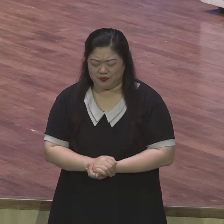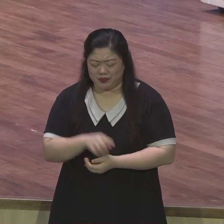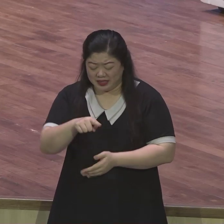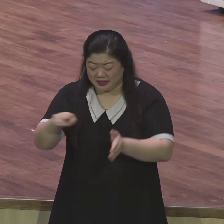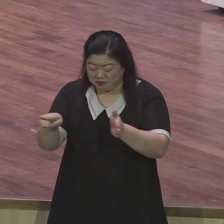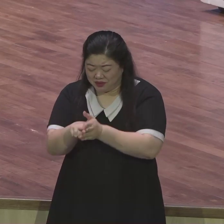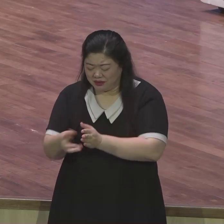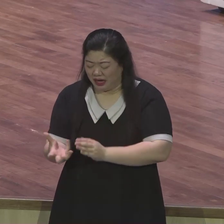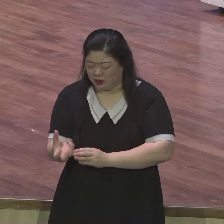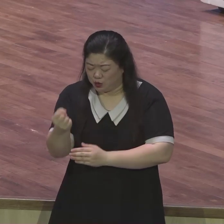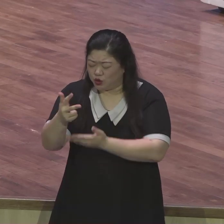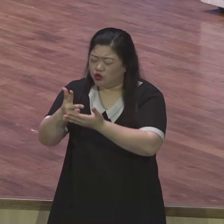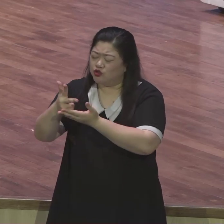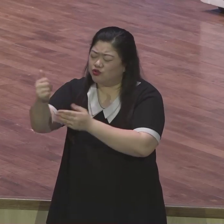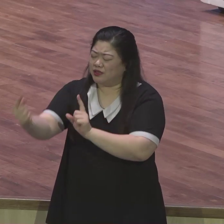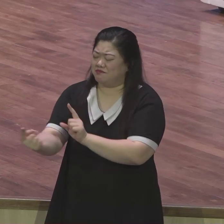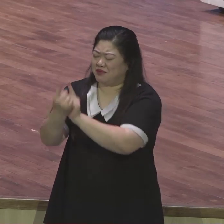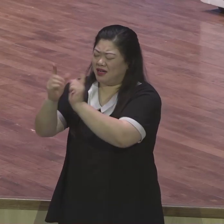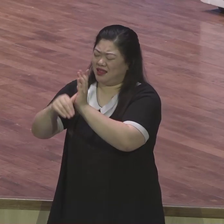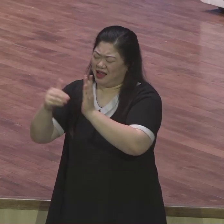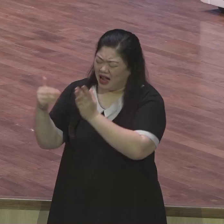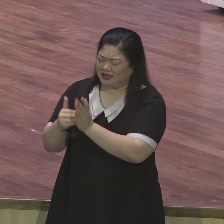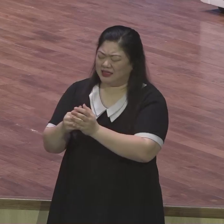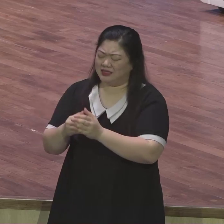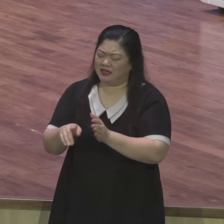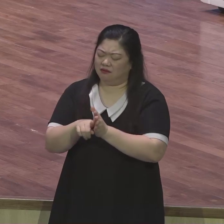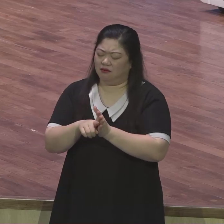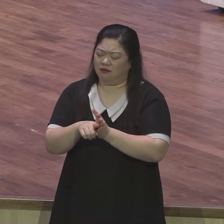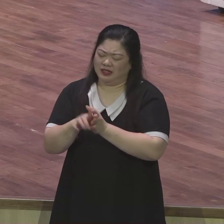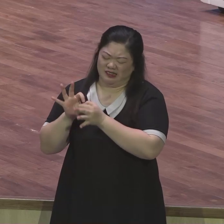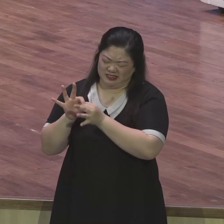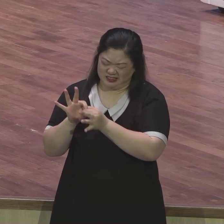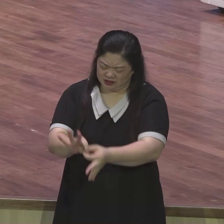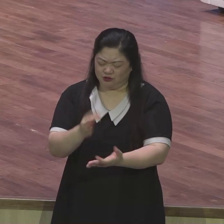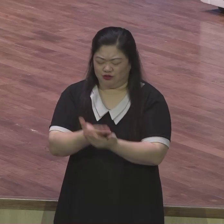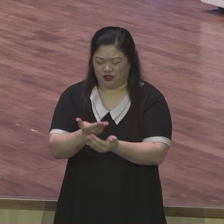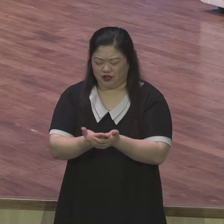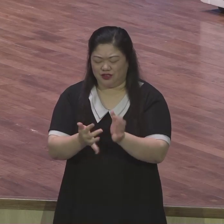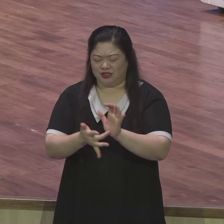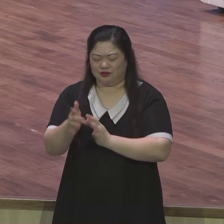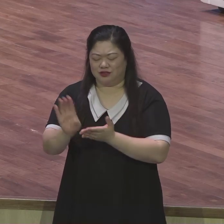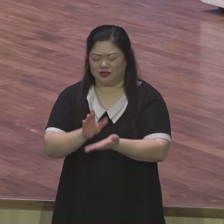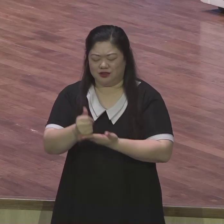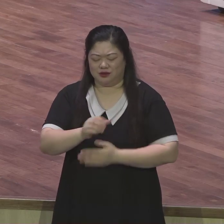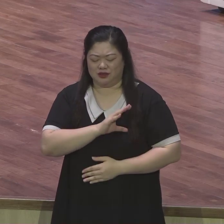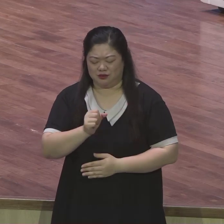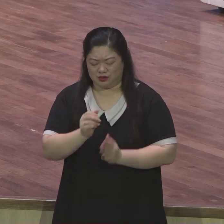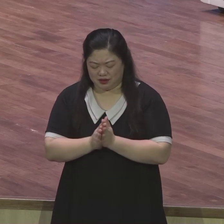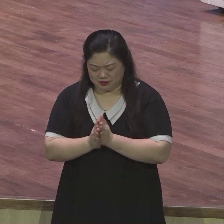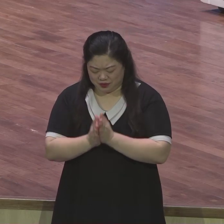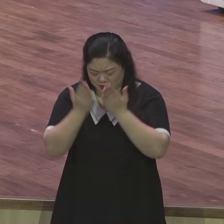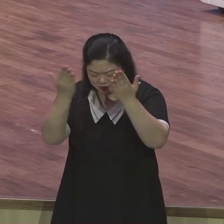그날까지 주님 앞에 서는 그날까지 지속되게 하여 주옵소서 주 예수 그리스도 이름으로 감사하며 기도합니다 아멘